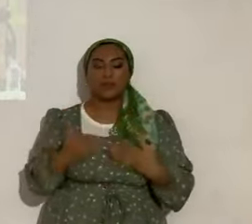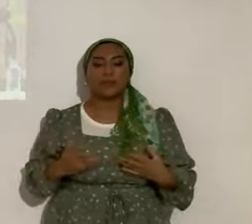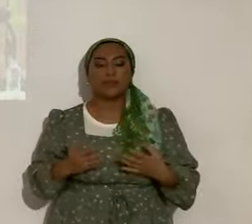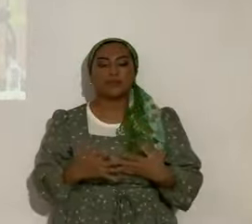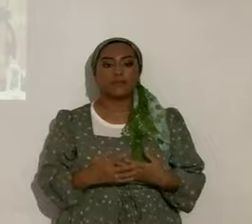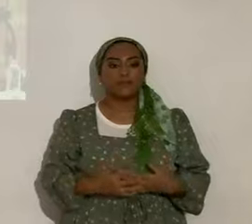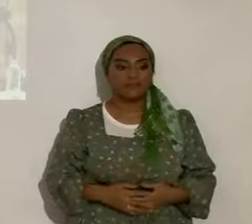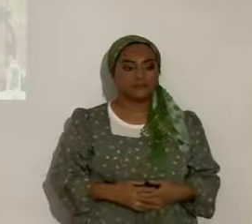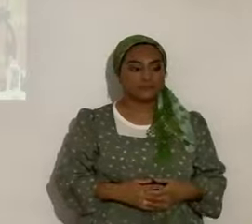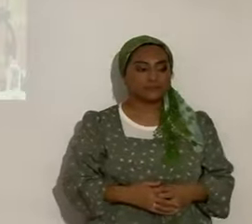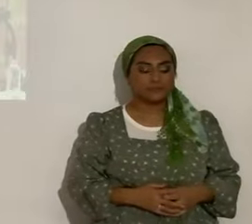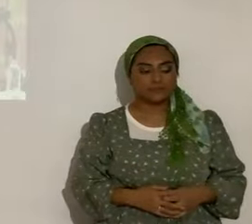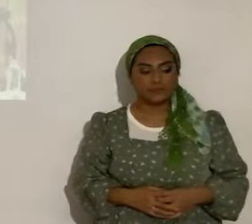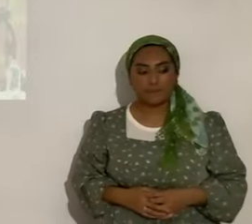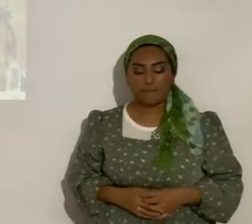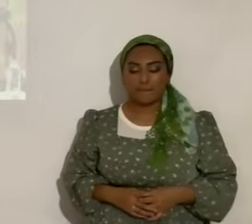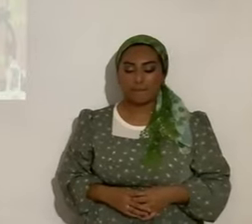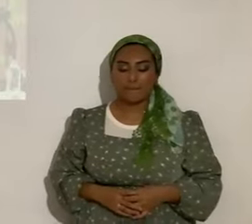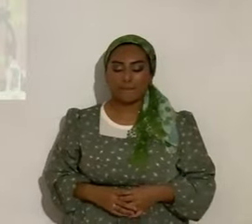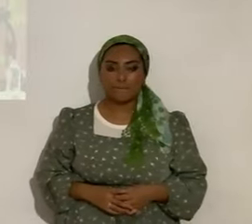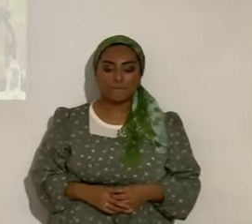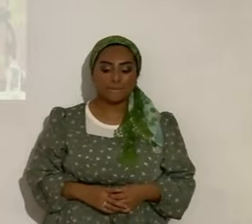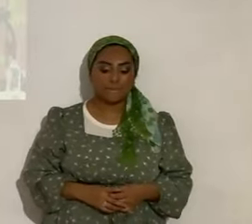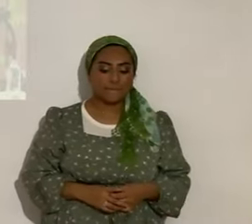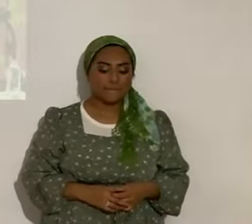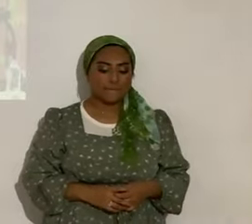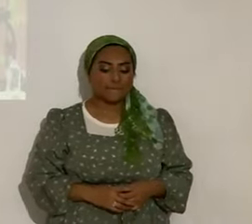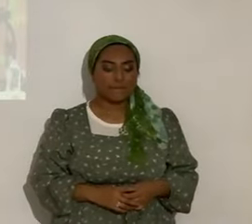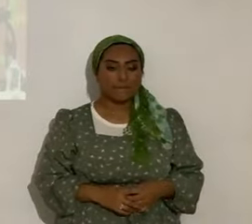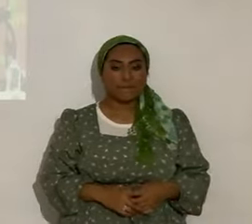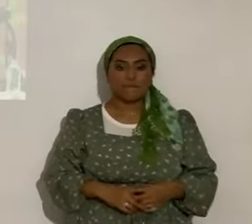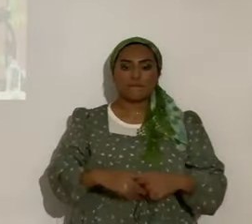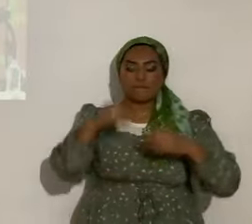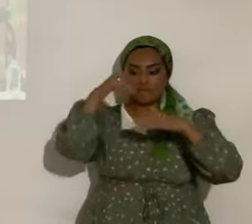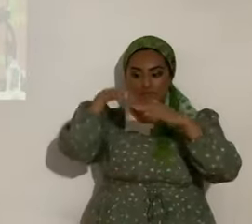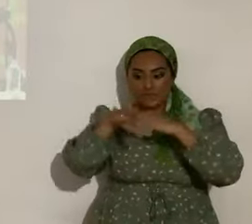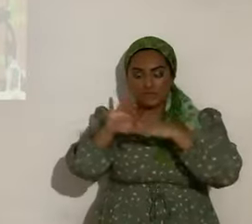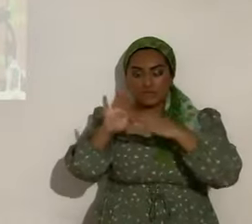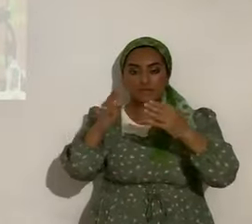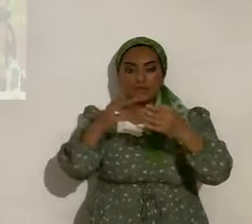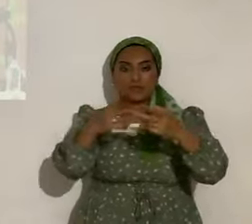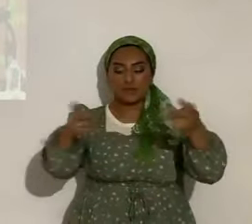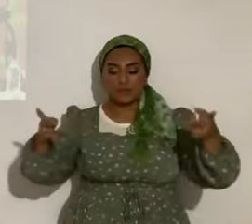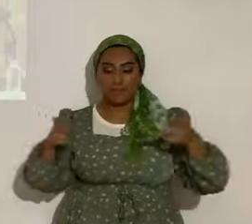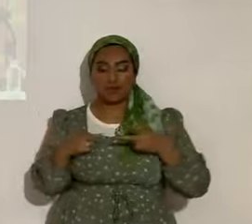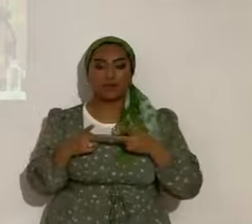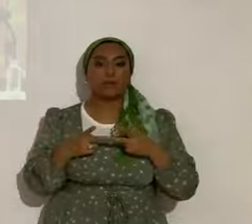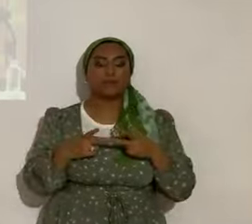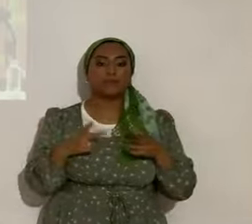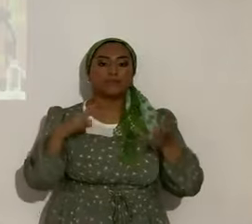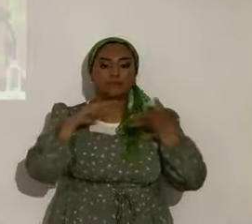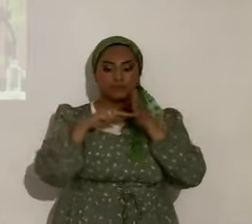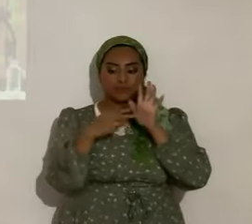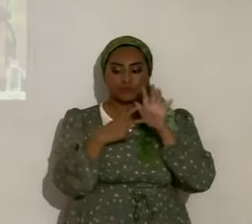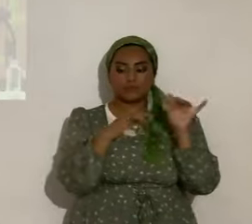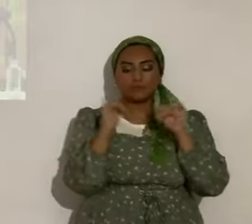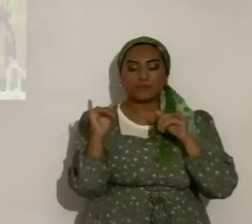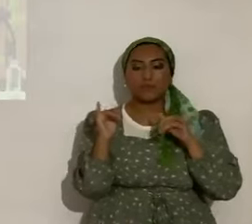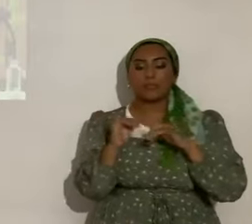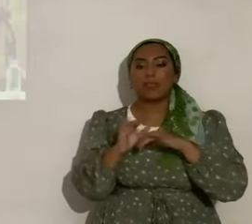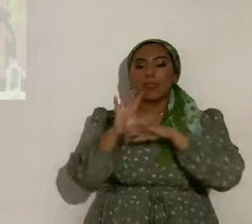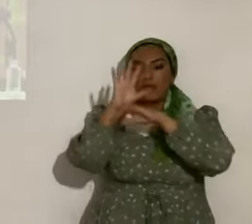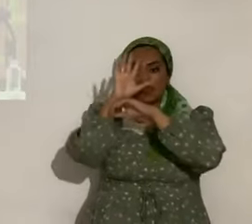de la comisión especial. Entonces, a ver, el heredar la tierra significa, entre tantas cosas, el